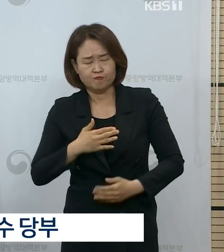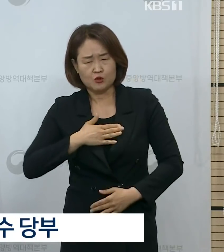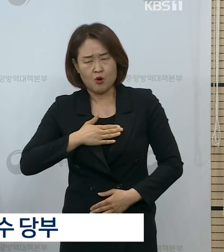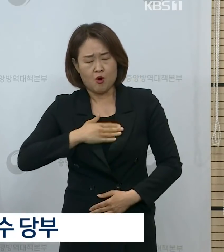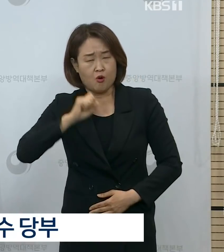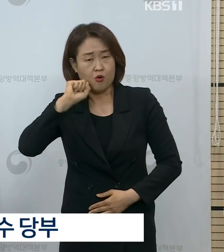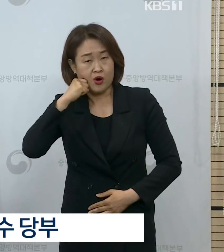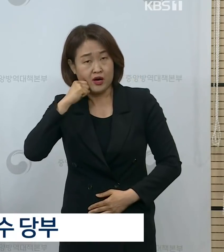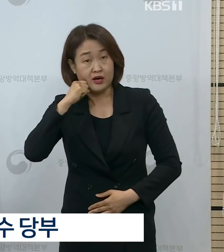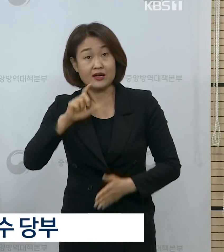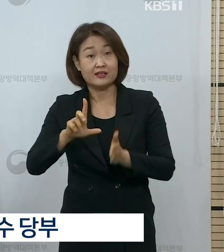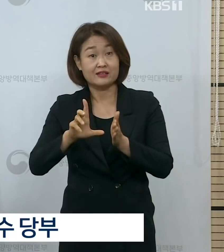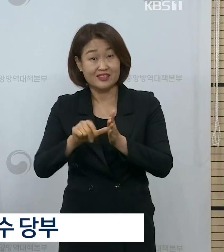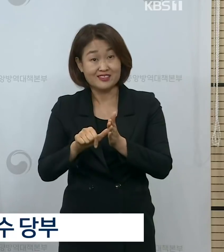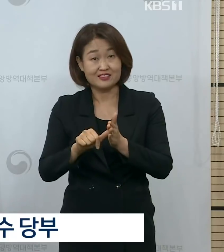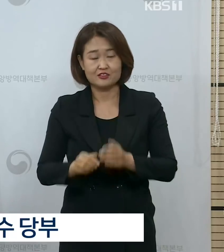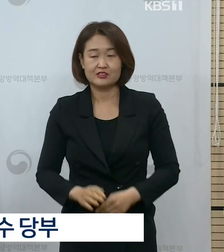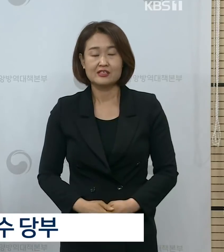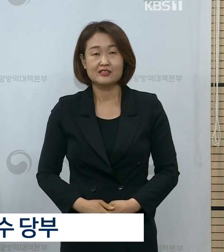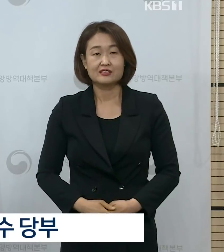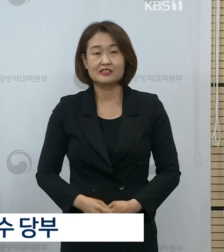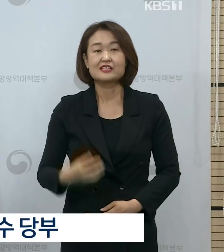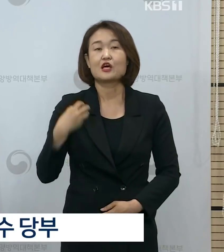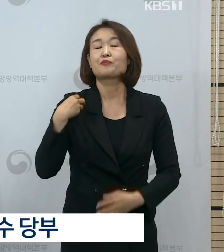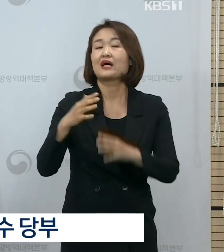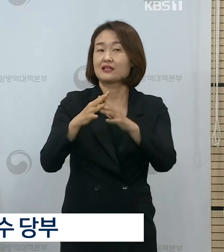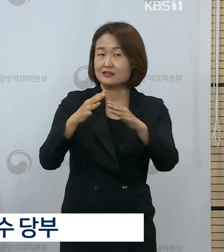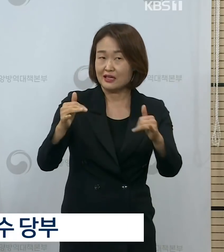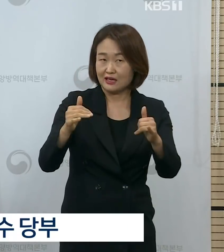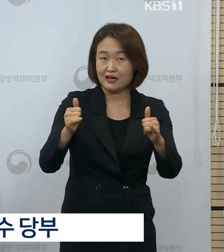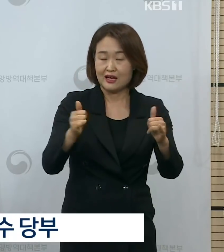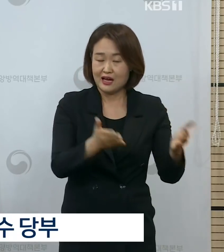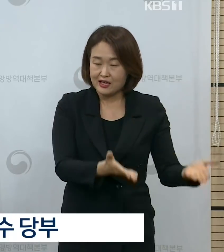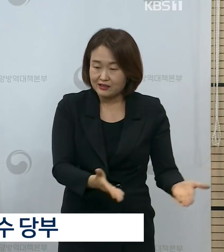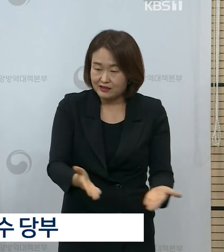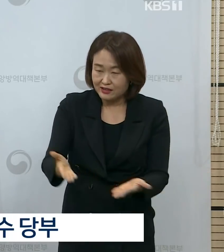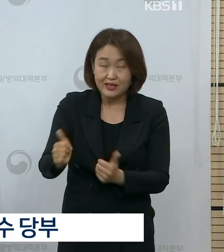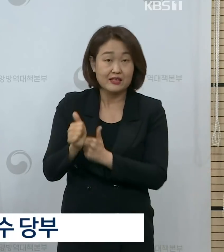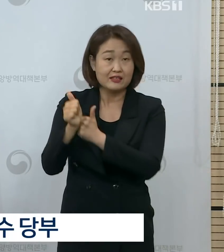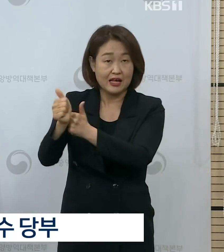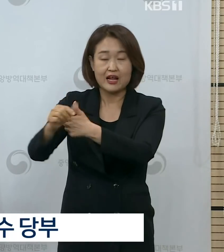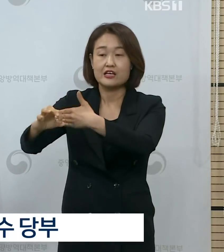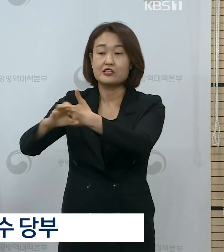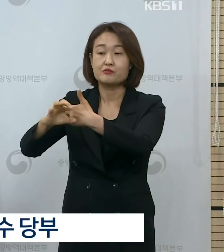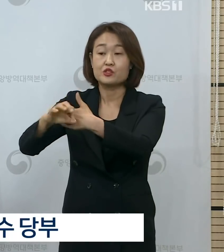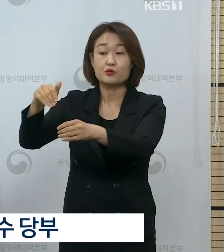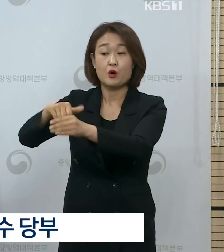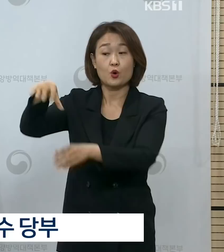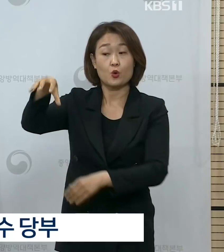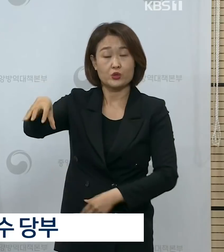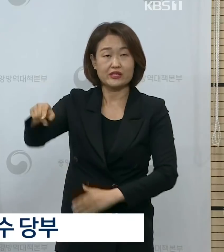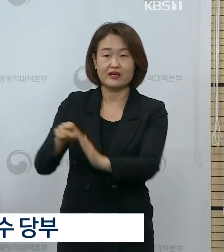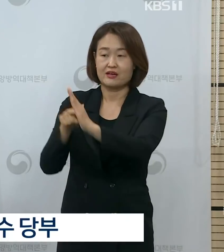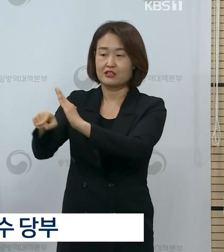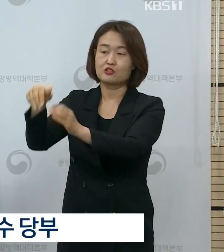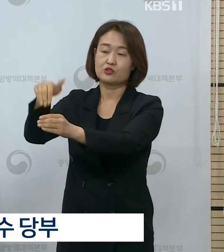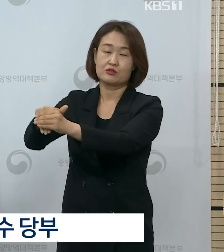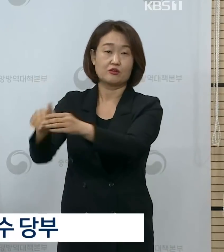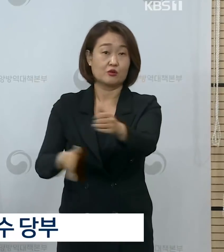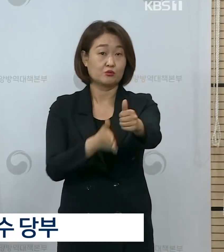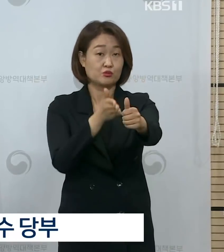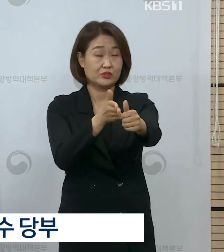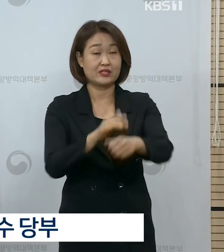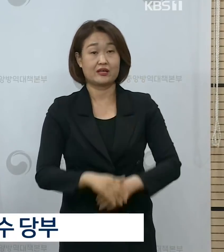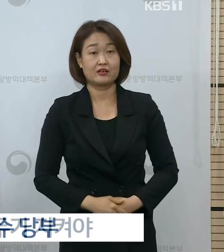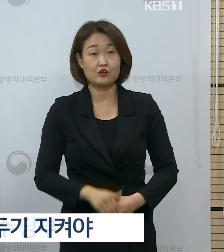경우에는 사전투표관리관의 안내에 따라서 임시투표소에서 투표를 실시해 주시길 바랍니다. 또한 투표